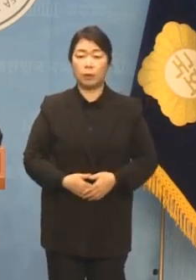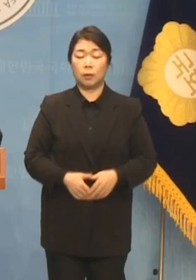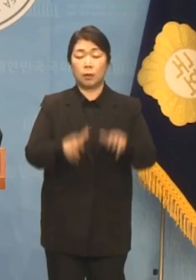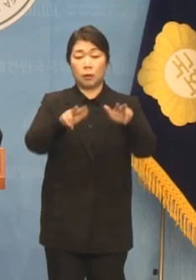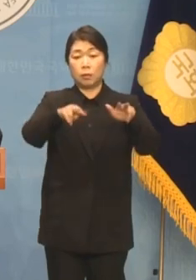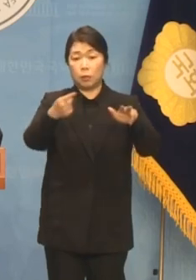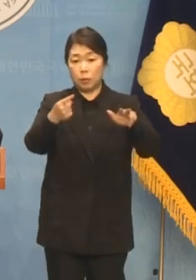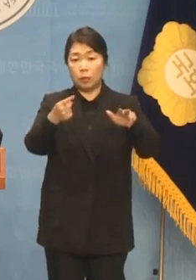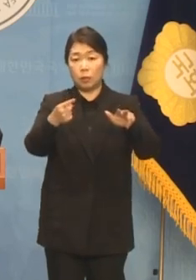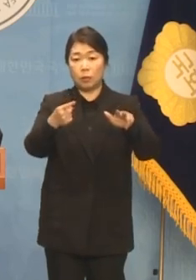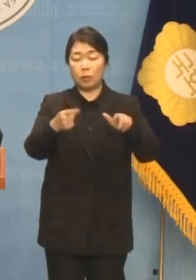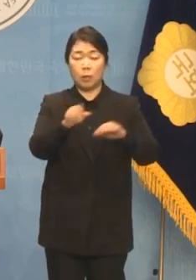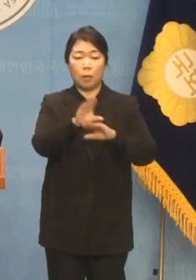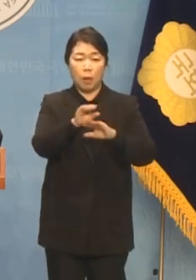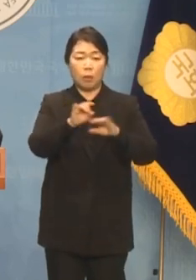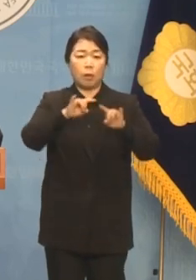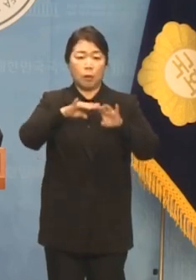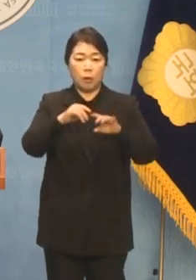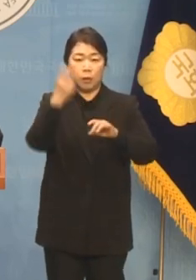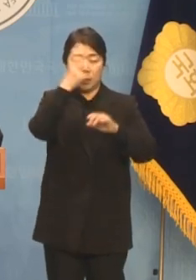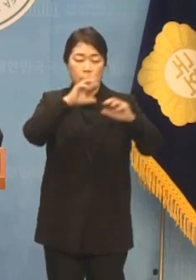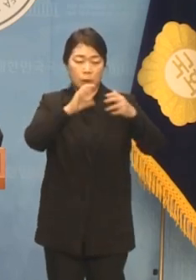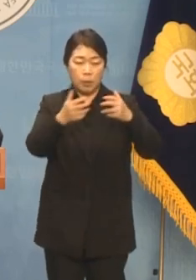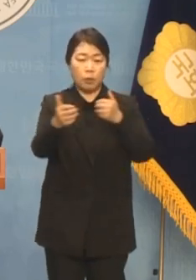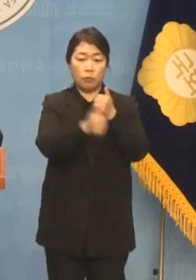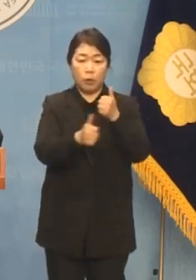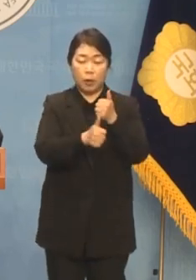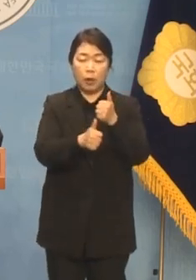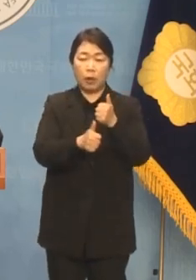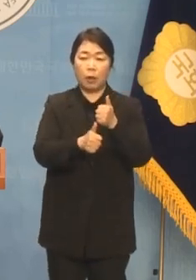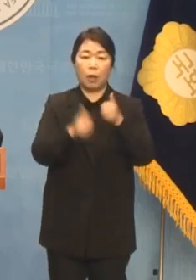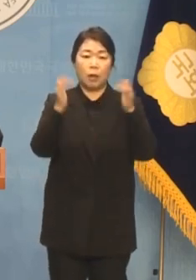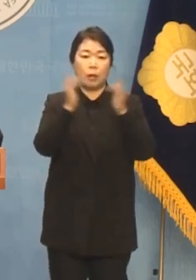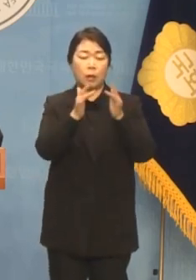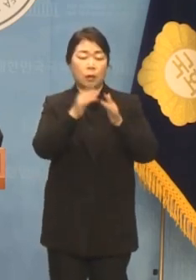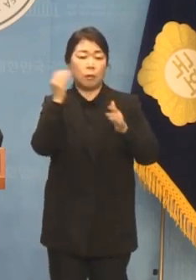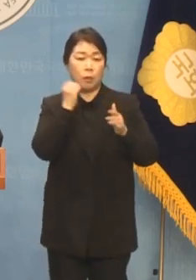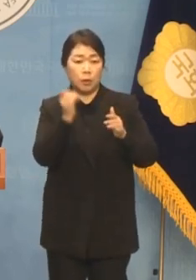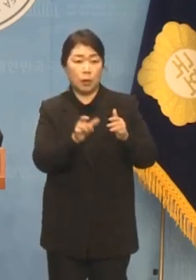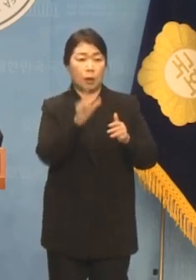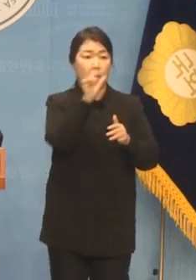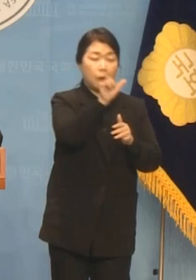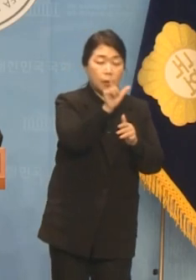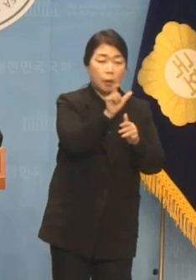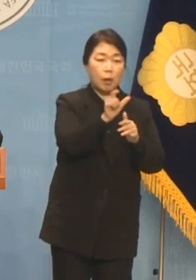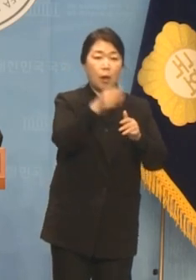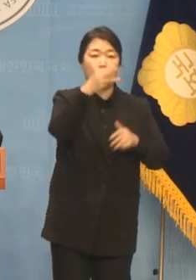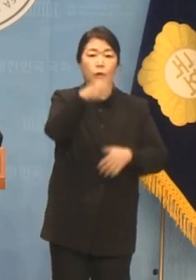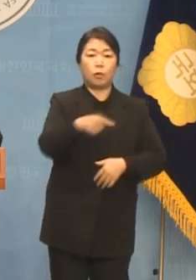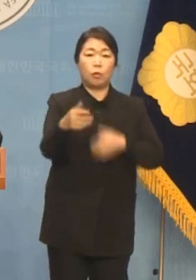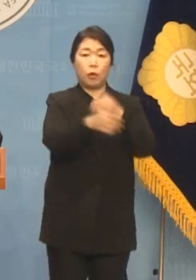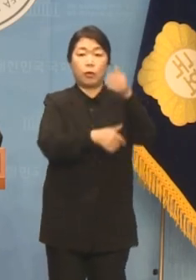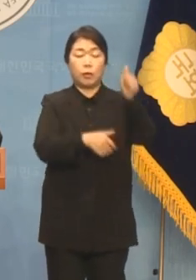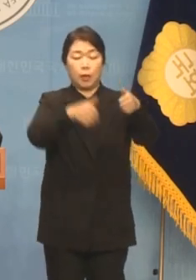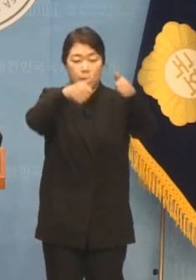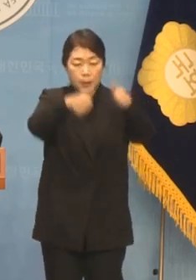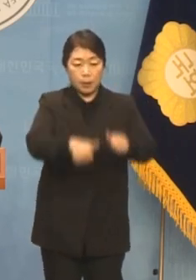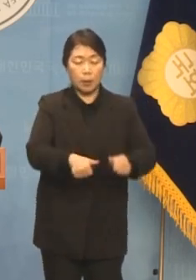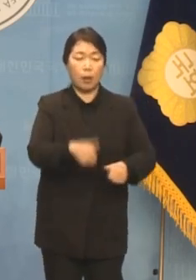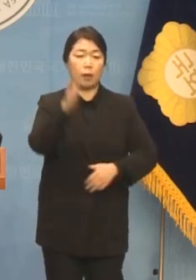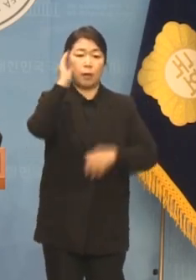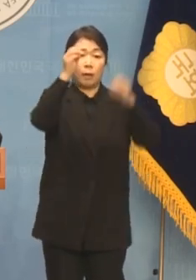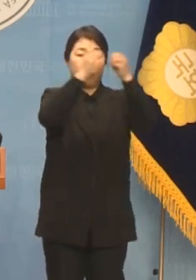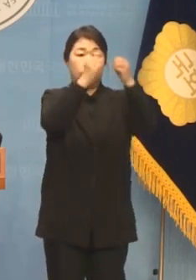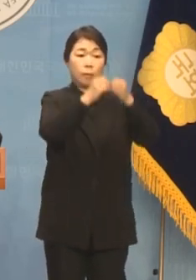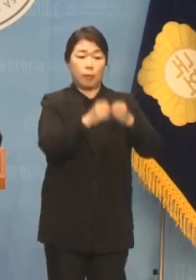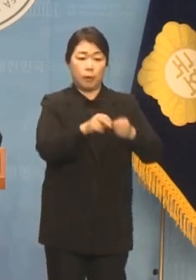지금도 방송통신 심의위원회 누리집에 들어가 류 위원장의 인산마을 보면 이렇게